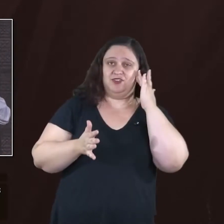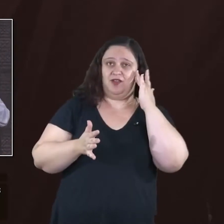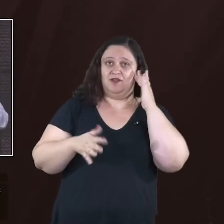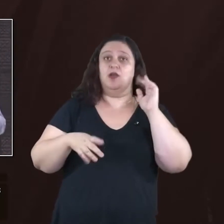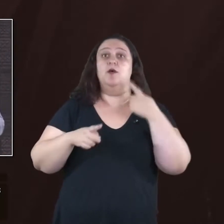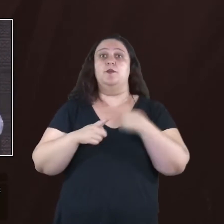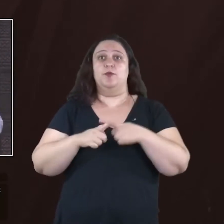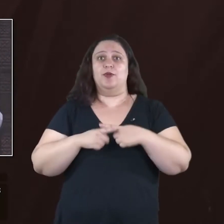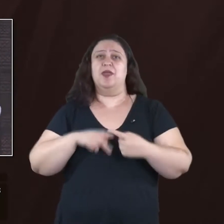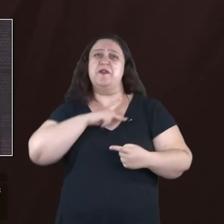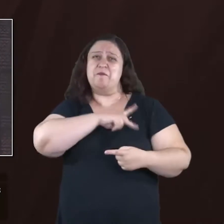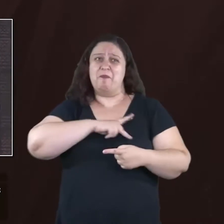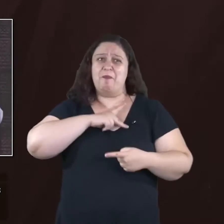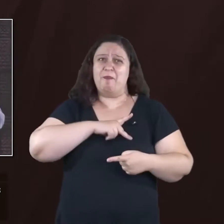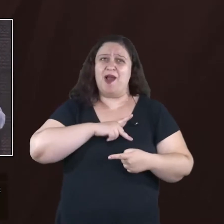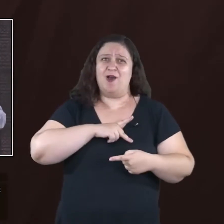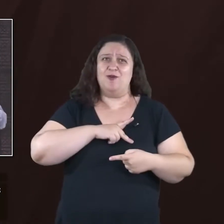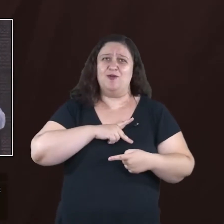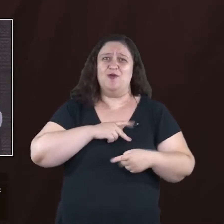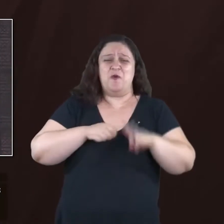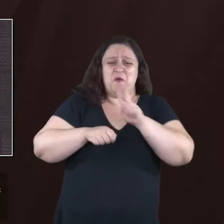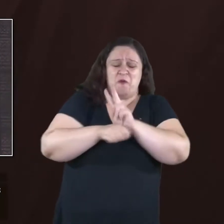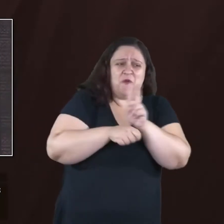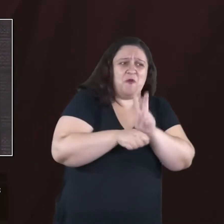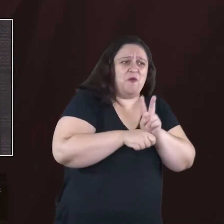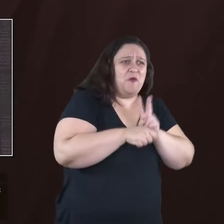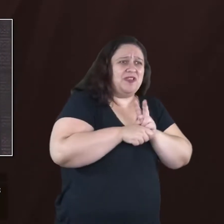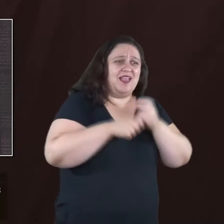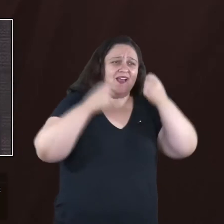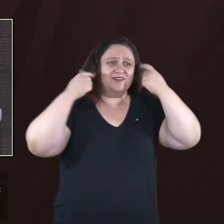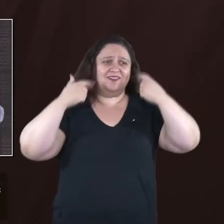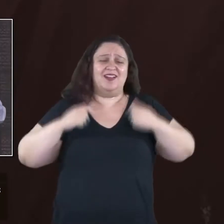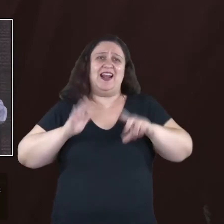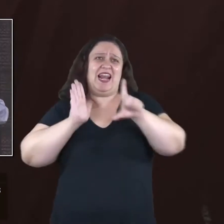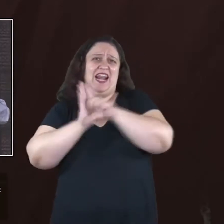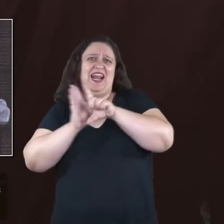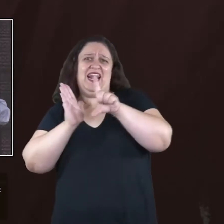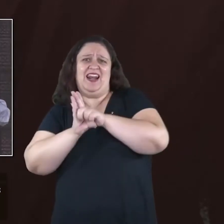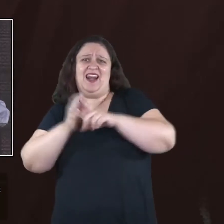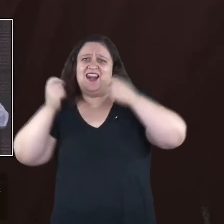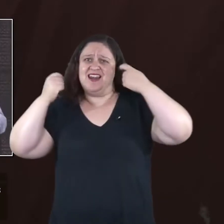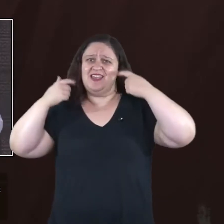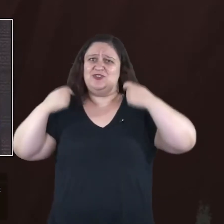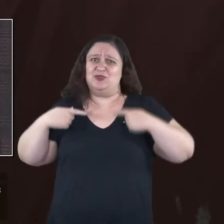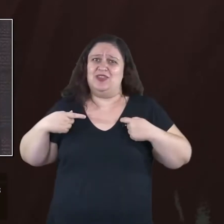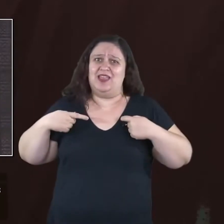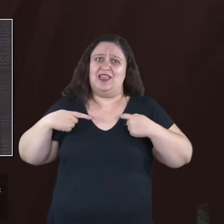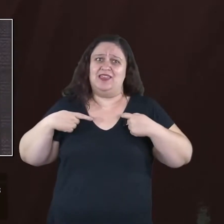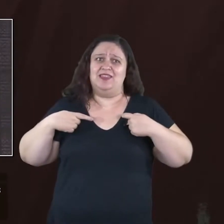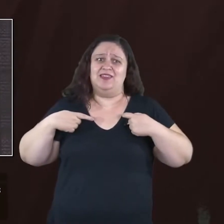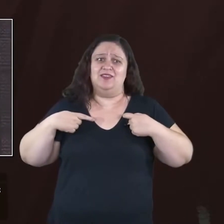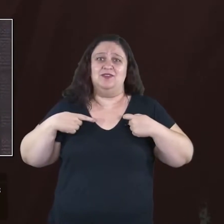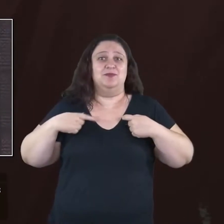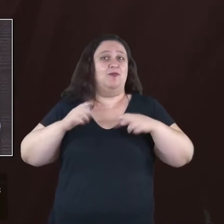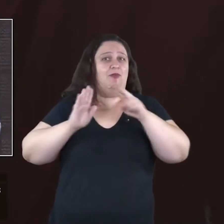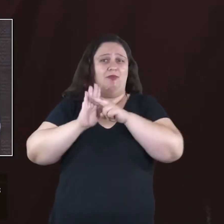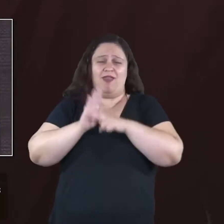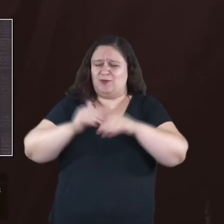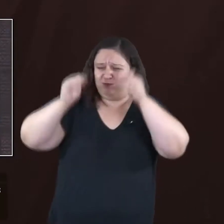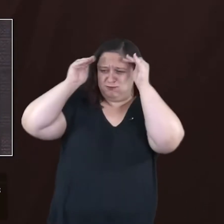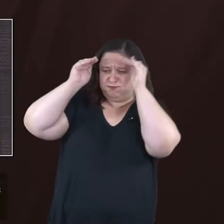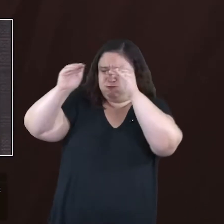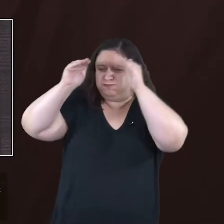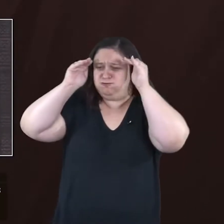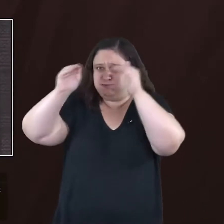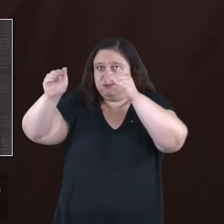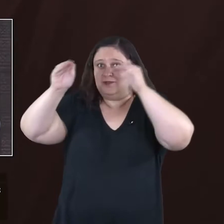pelo judaísmo, o seu zelo pelas tradições dos seus antepassados, fazia com